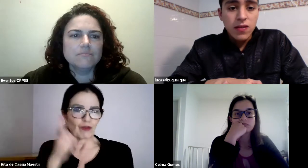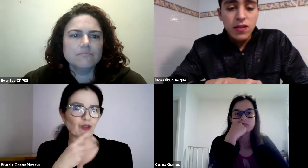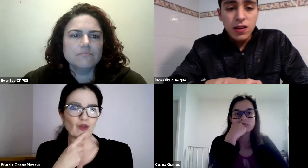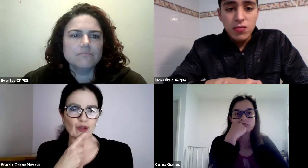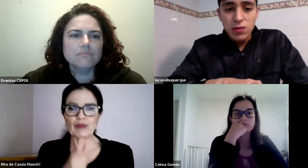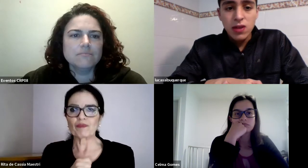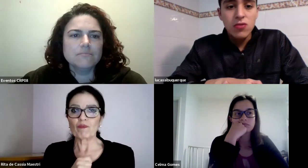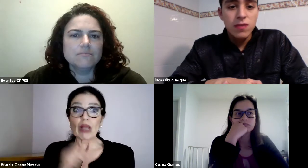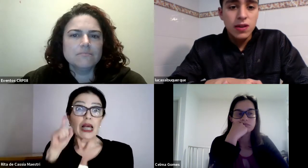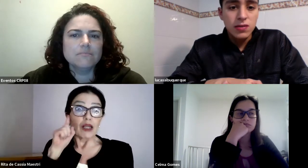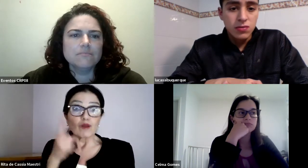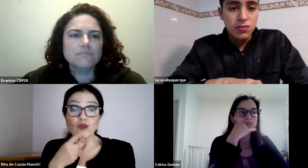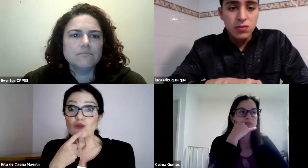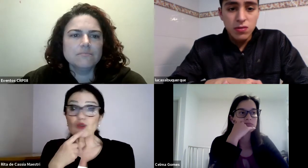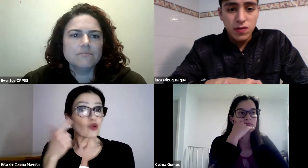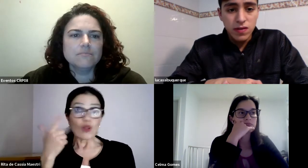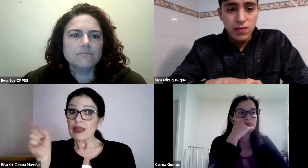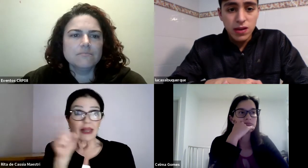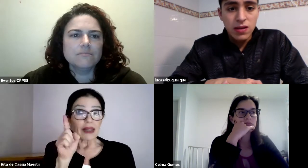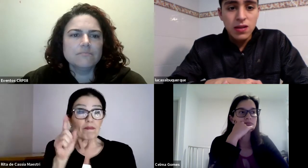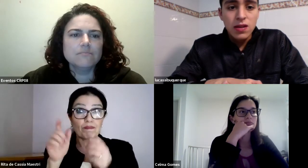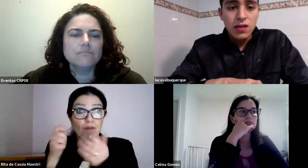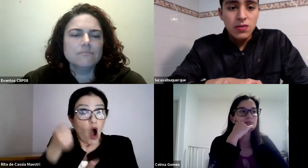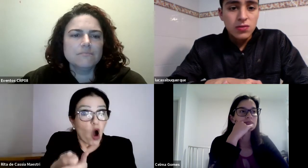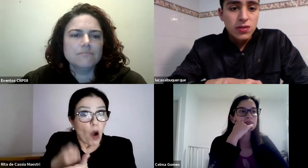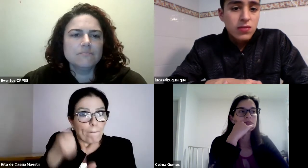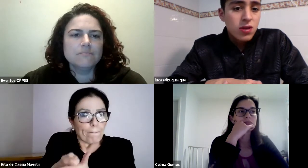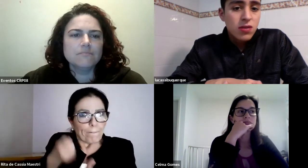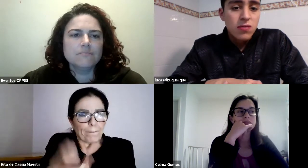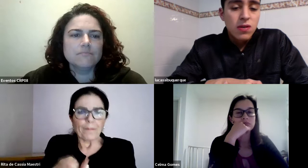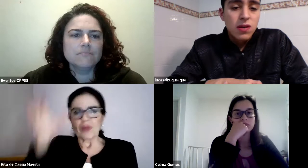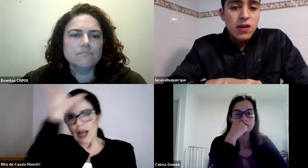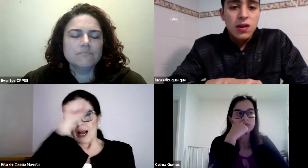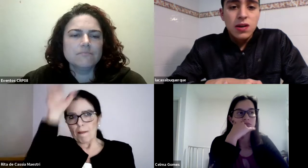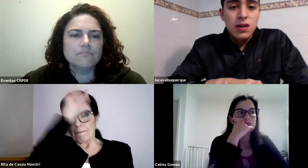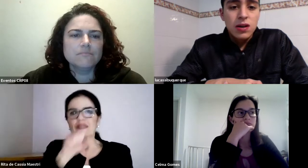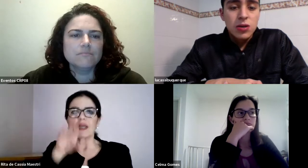já havia um bloqueio de comunicação do surdo com a família. Então, os surdos não tinham...